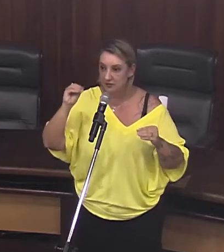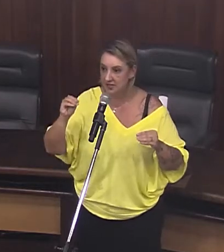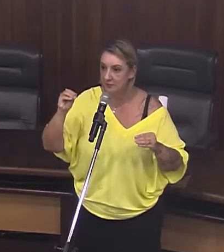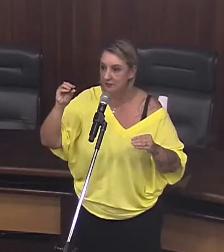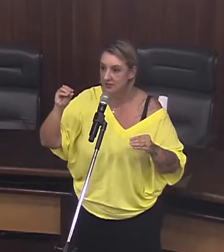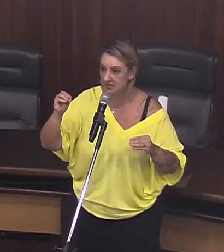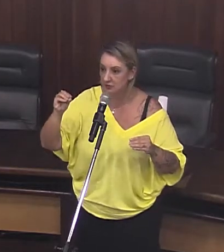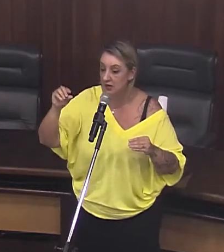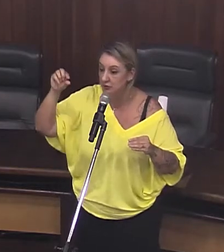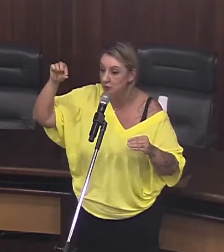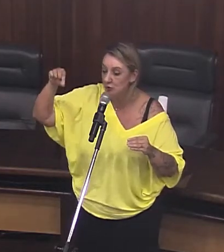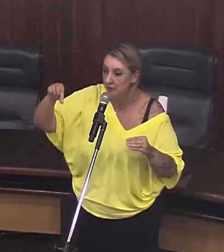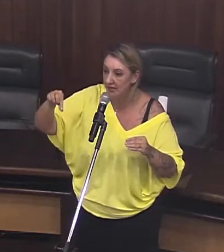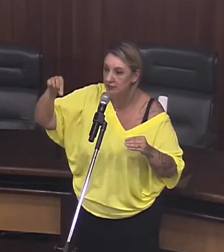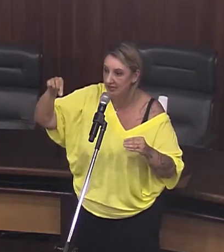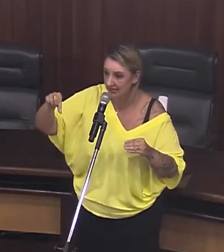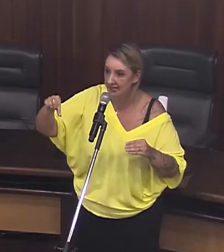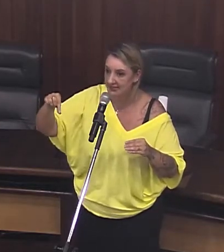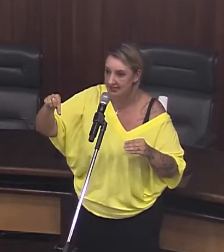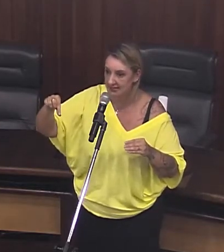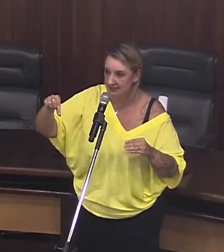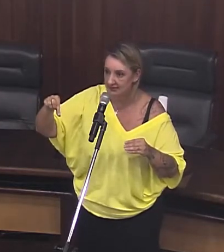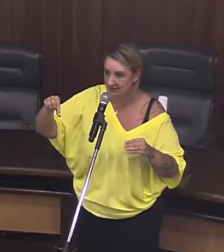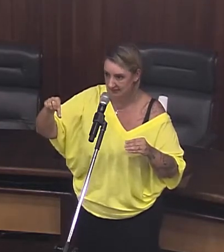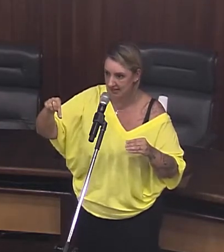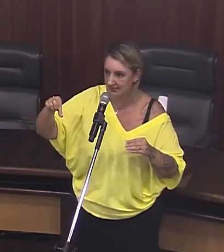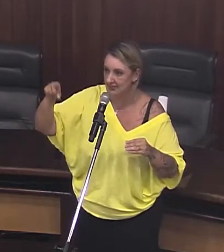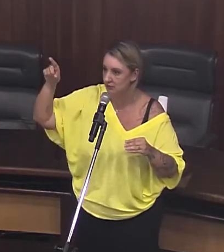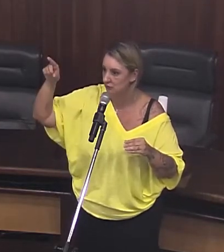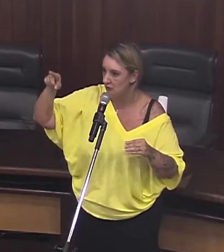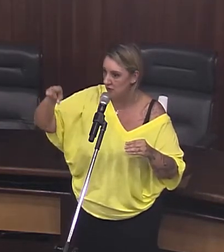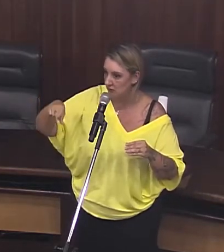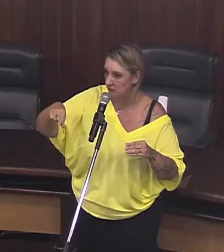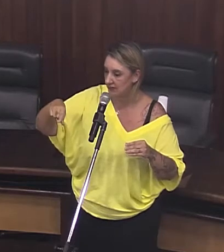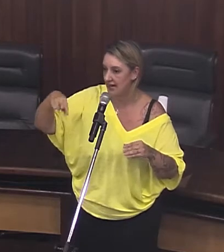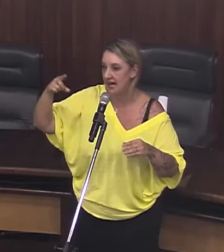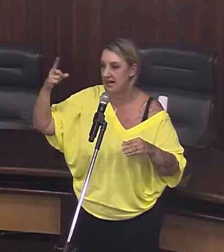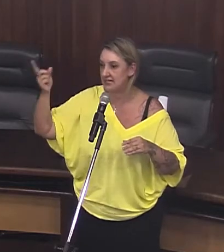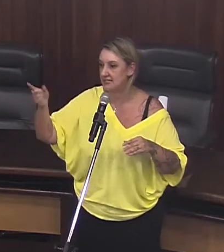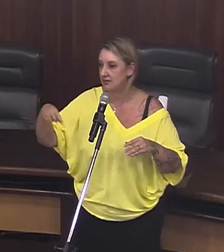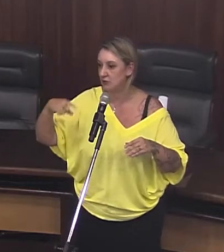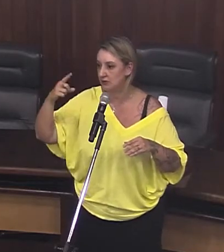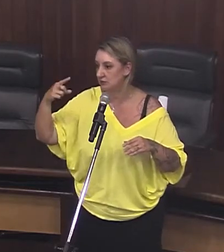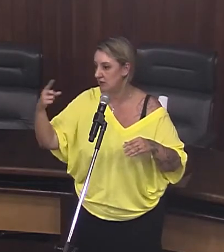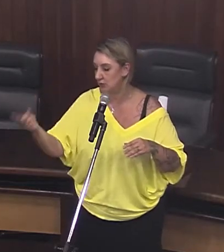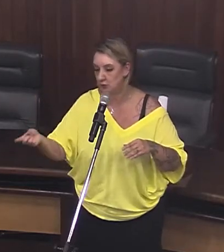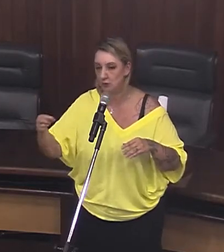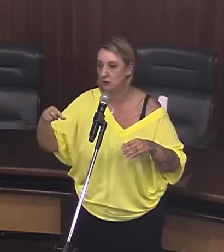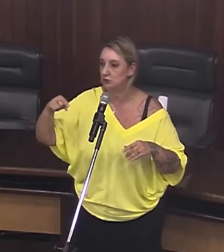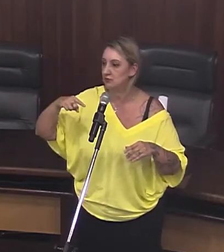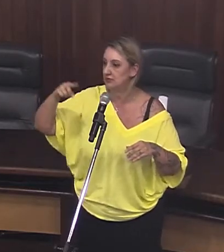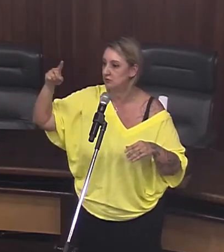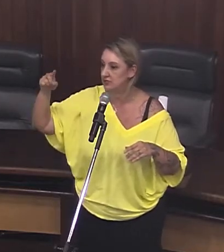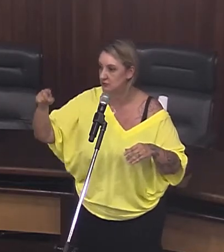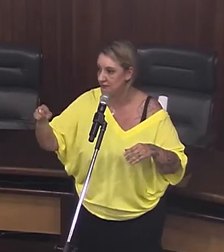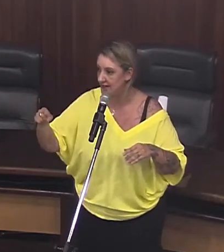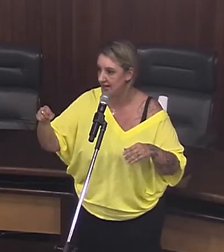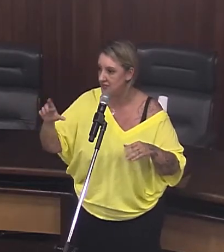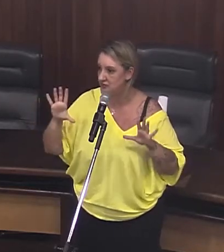sempre vou acentuar no momento da letra. Tá? Tanto o crase, quanto o agudo, tanto o circunflexo,